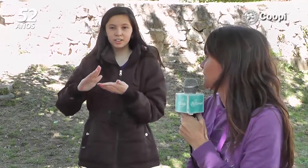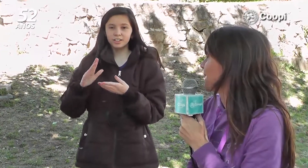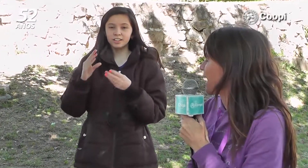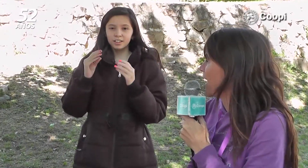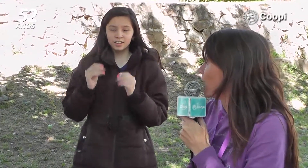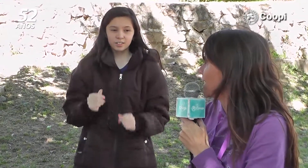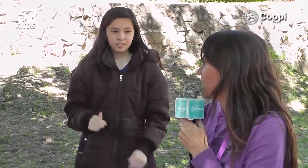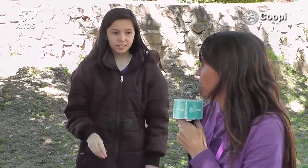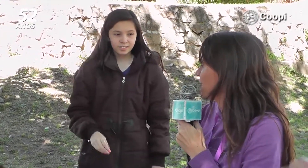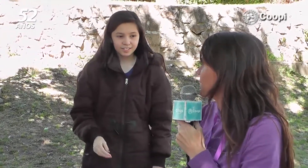para que el agua esté limpia.